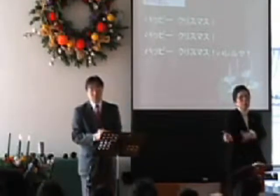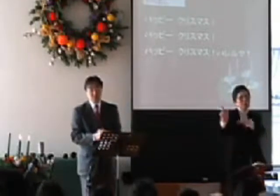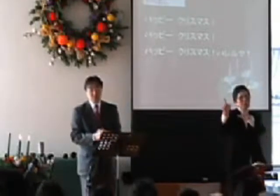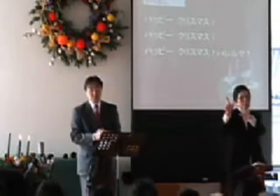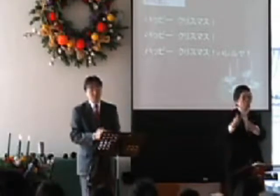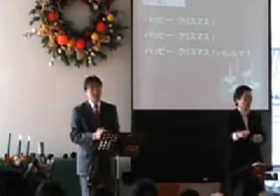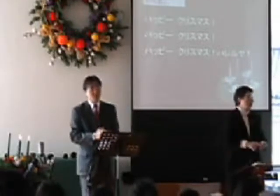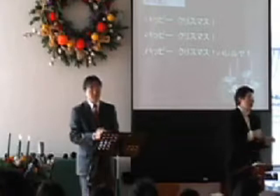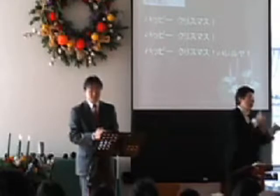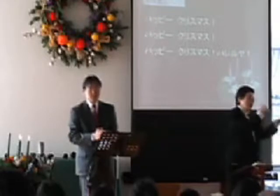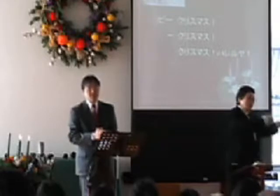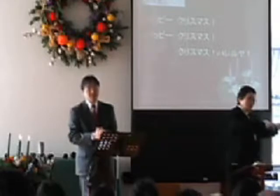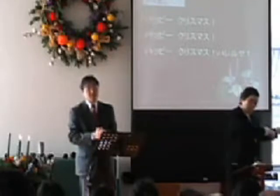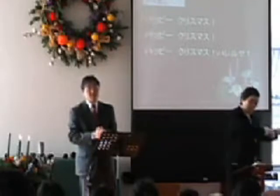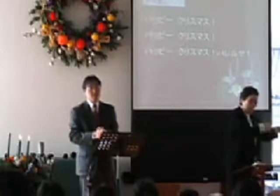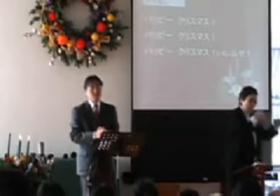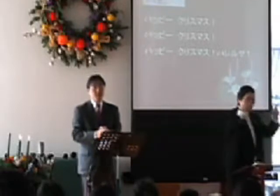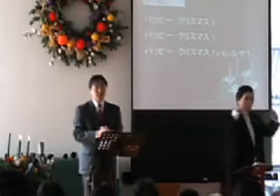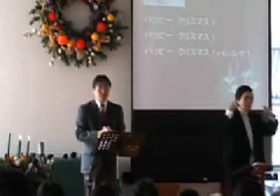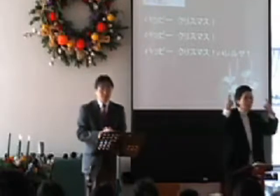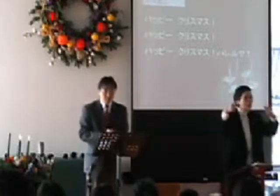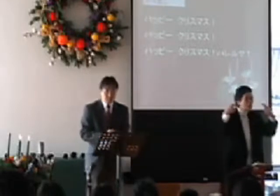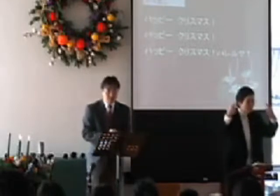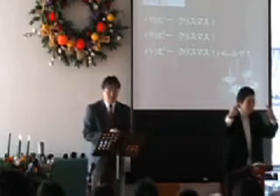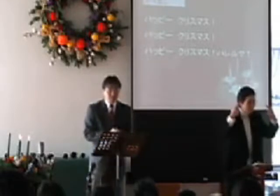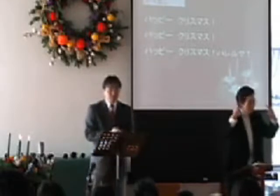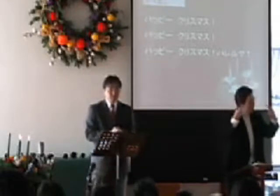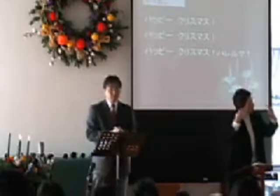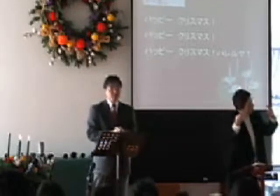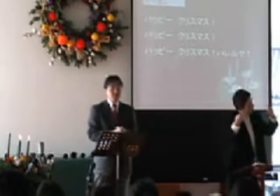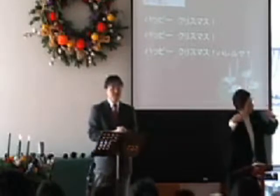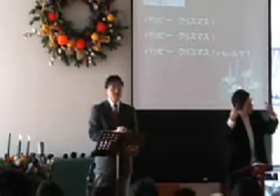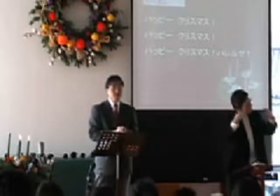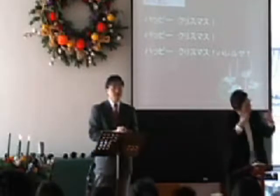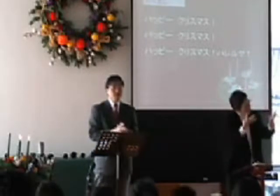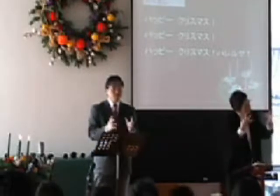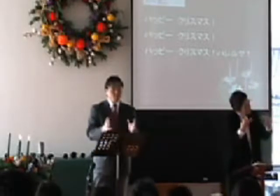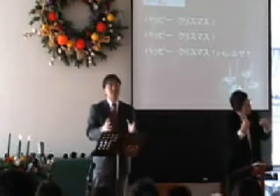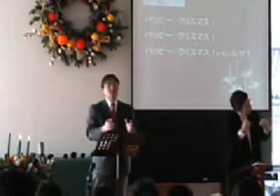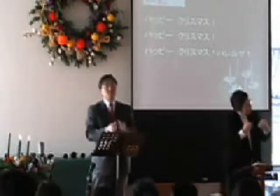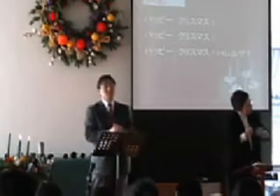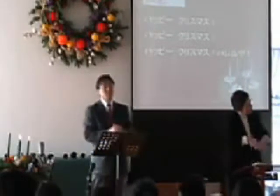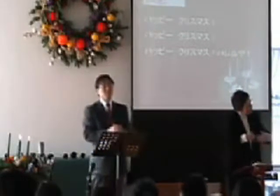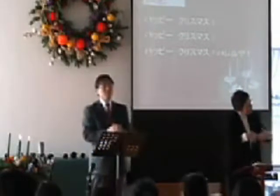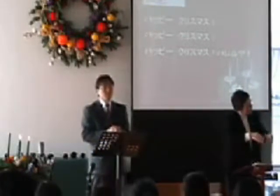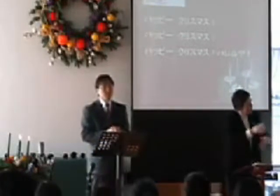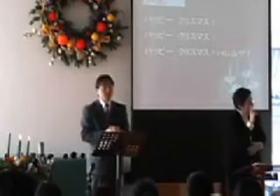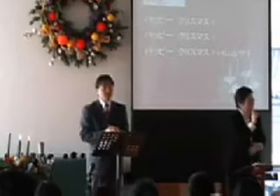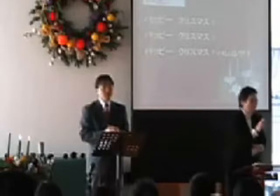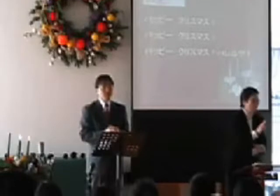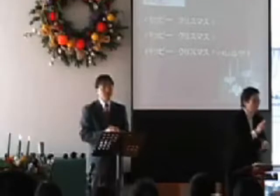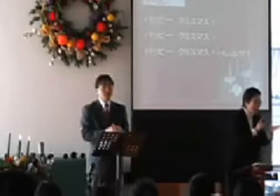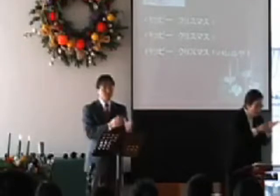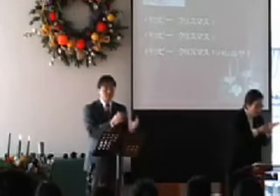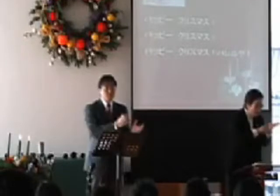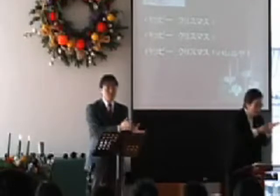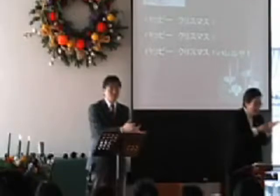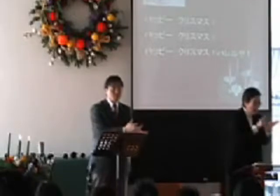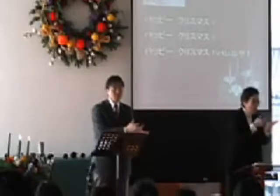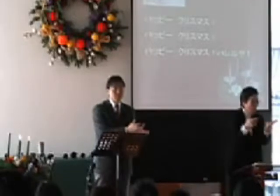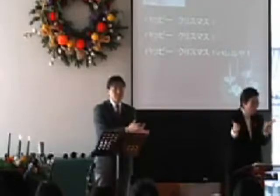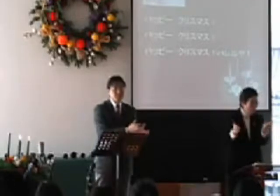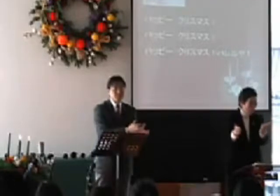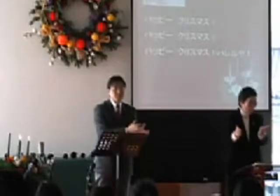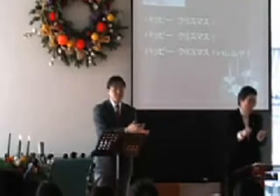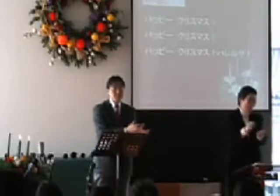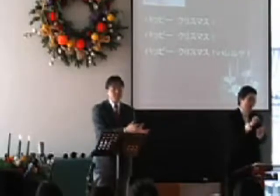山があるかもしれません、ね、南の方で、なんかふわふわっとした星が動いております